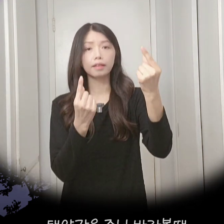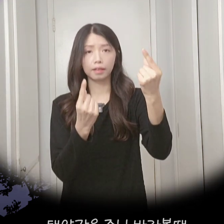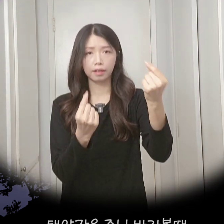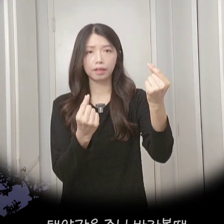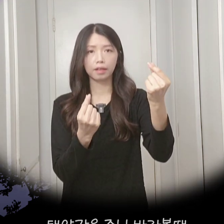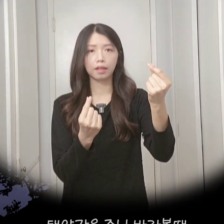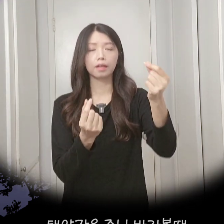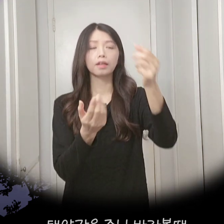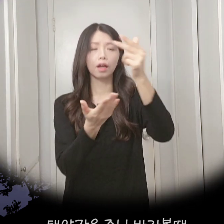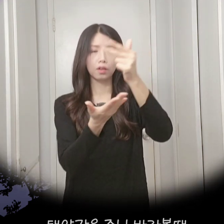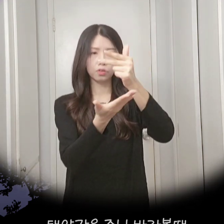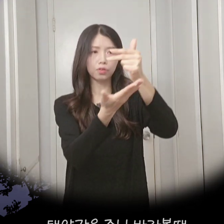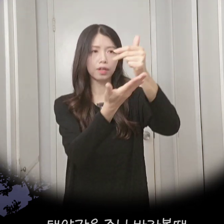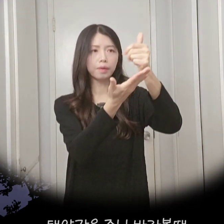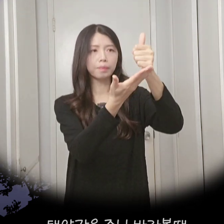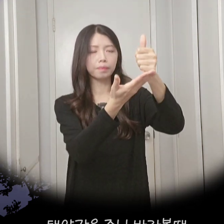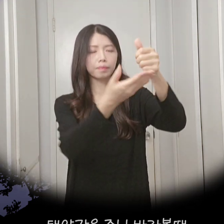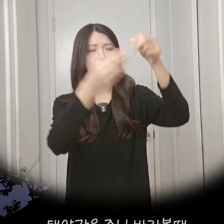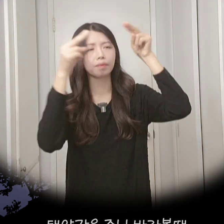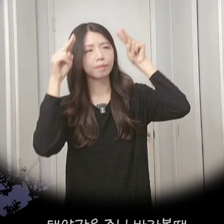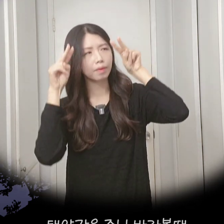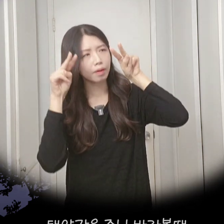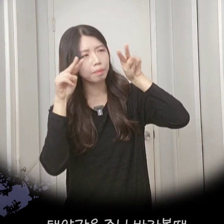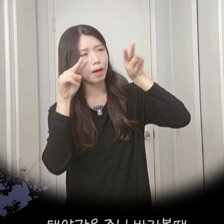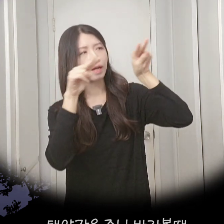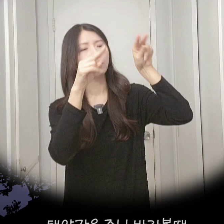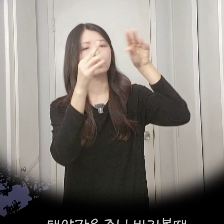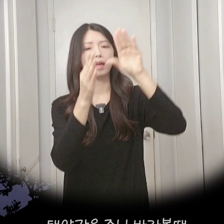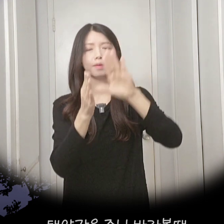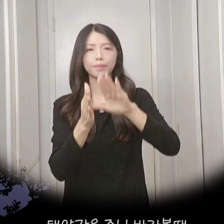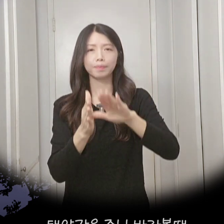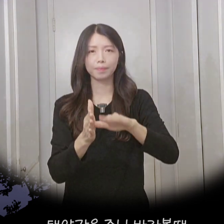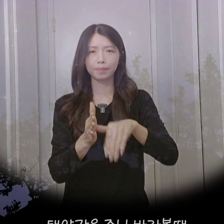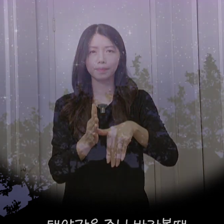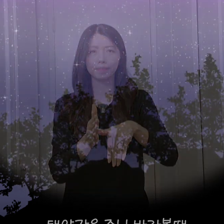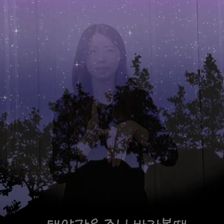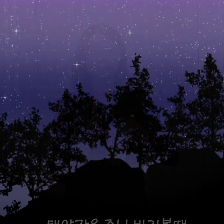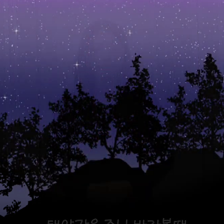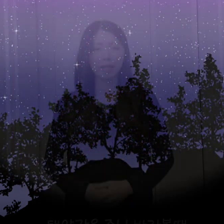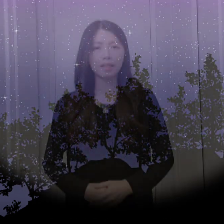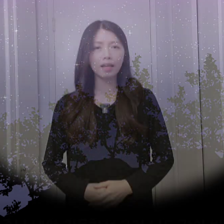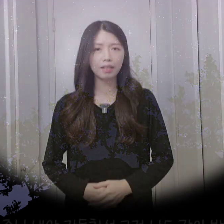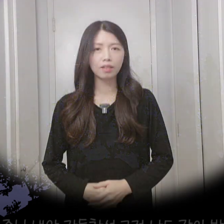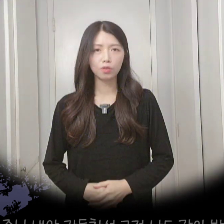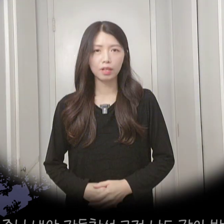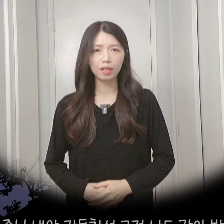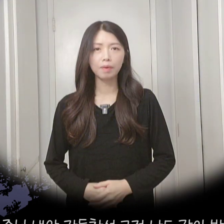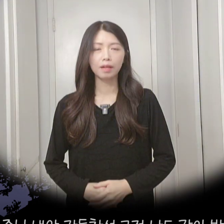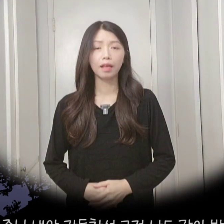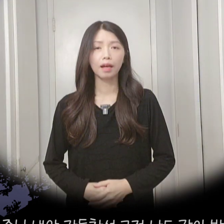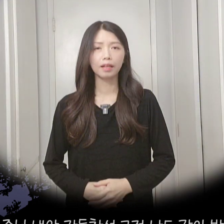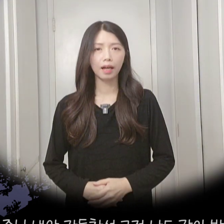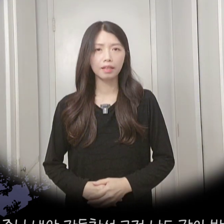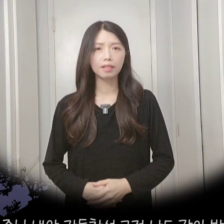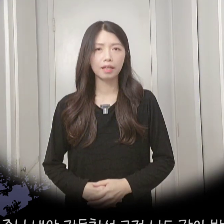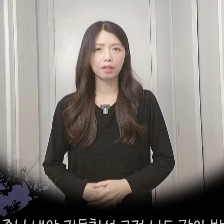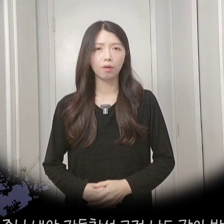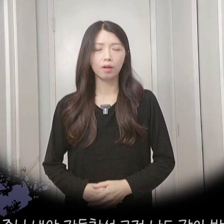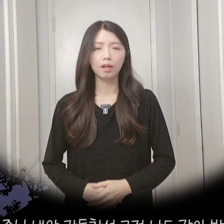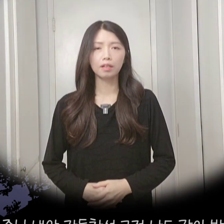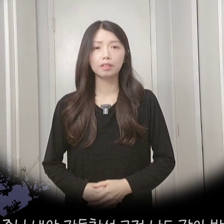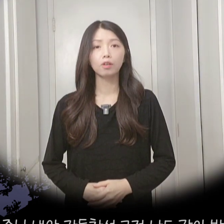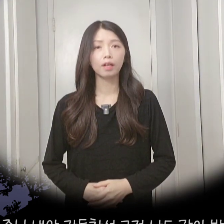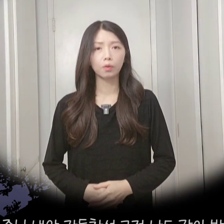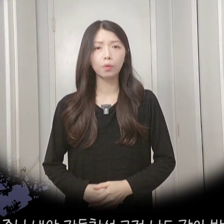같은 주님 바라볼 때. 반짝이는 주님 내 안 가득